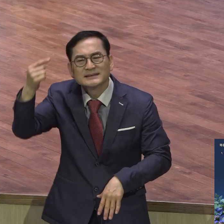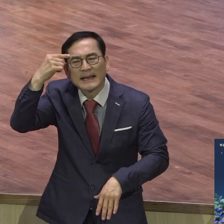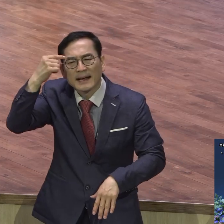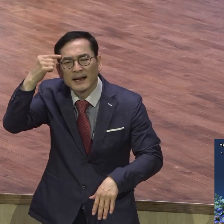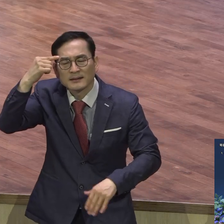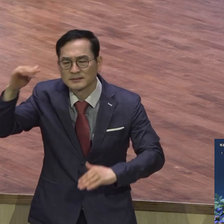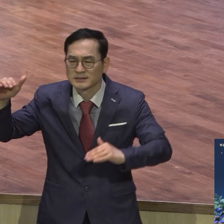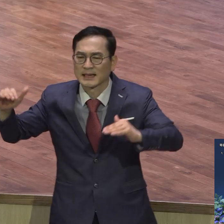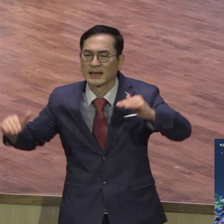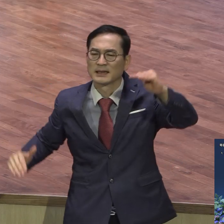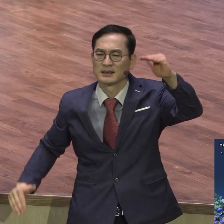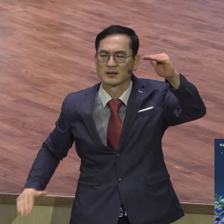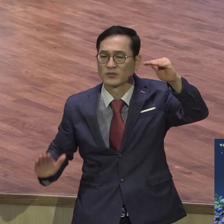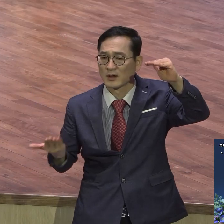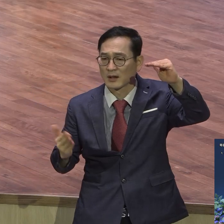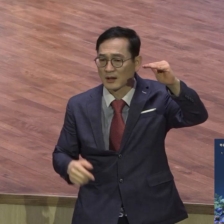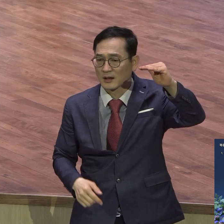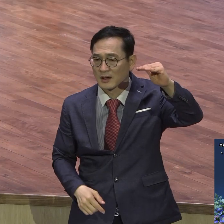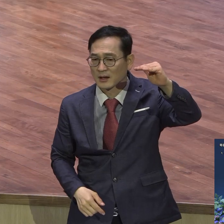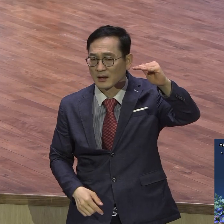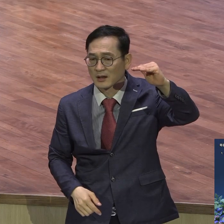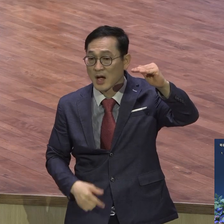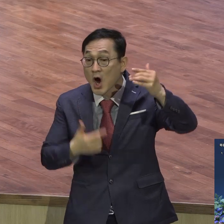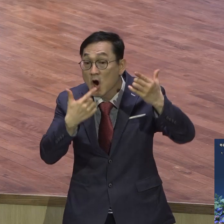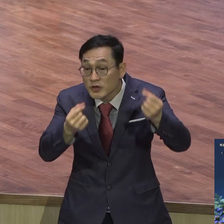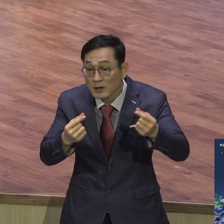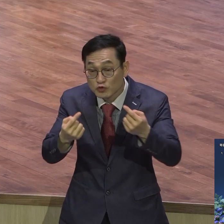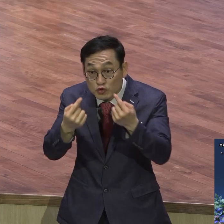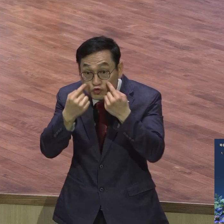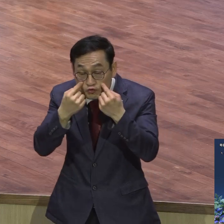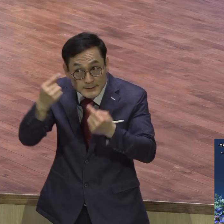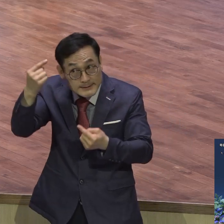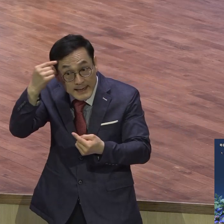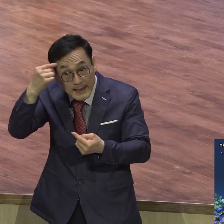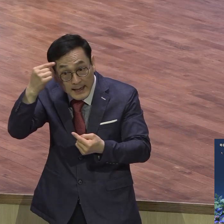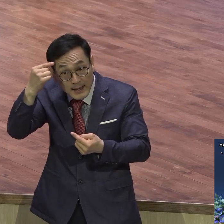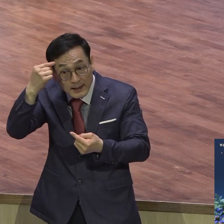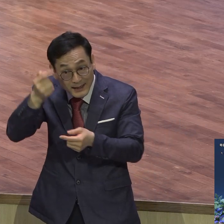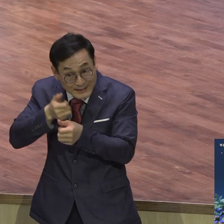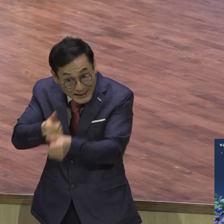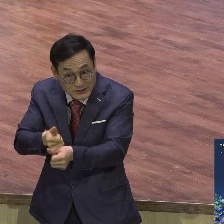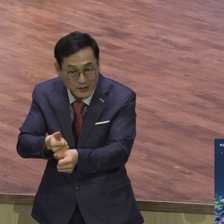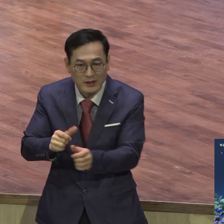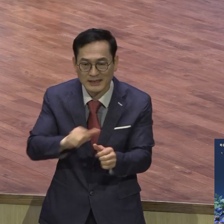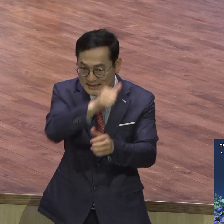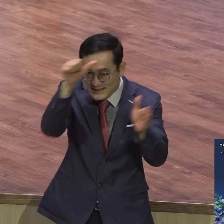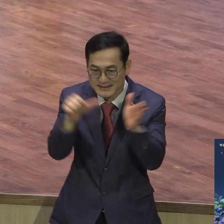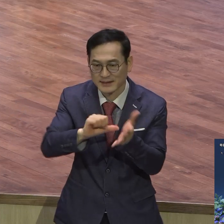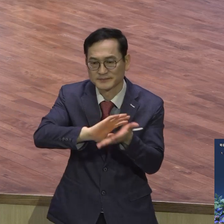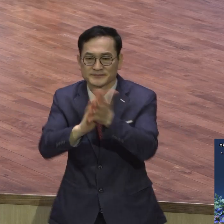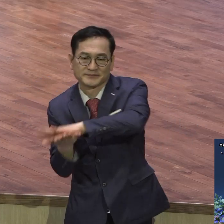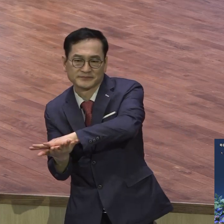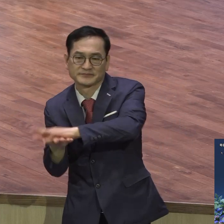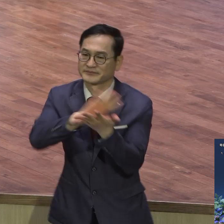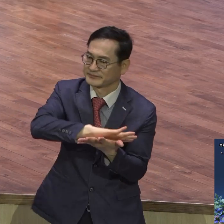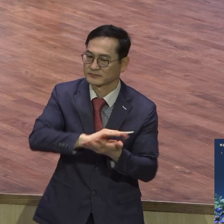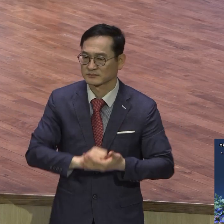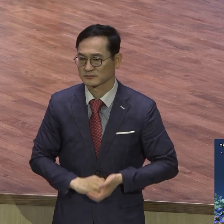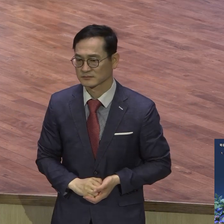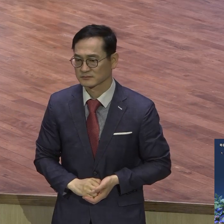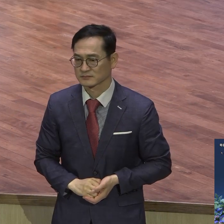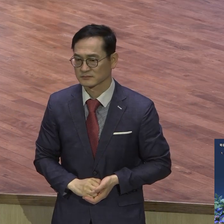시각이 틀려요. 시각이. 사람이 어떤 시각까지는 따라서 삶이 확 달라져요. 말이 달라져요. 행동이